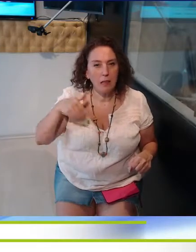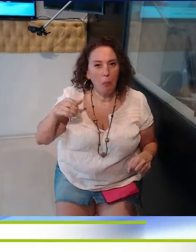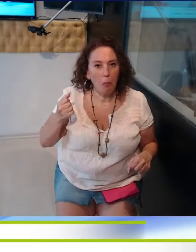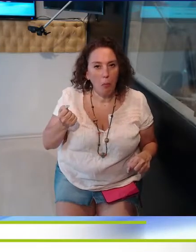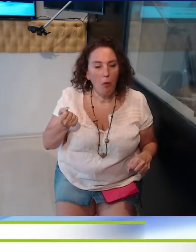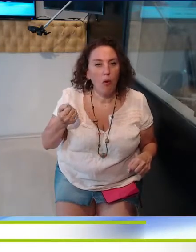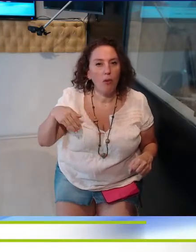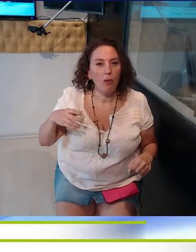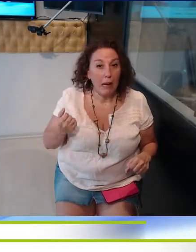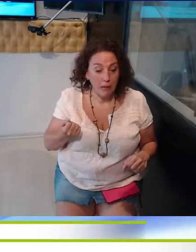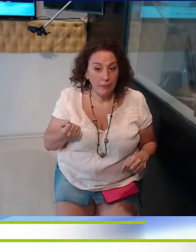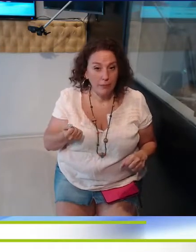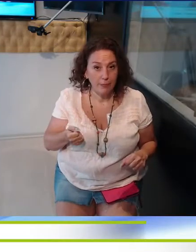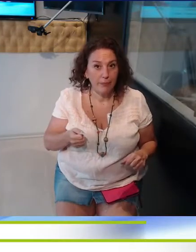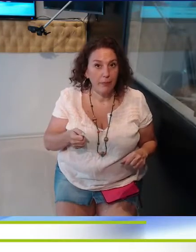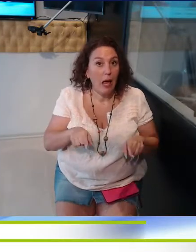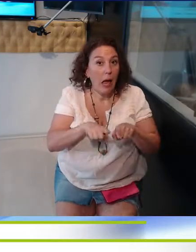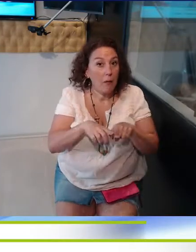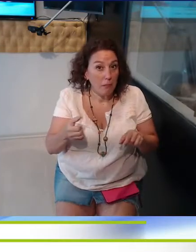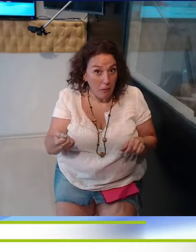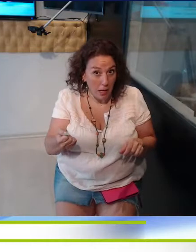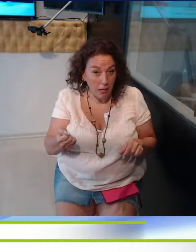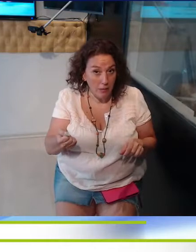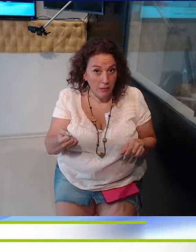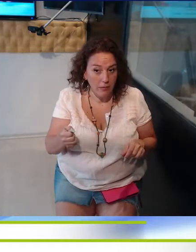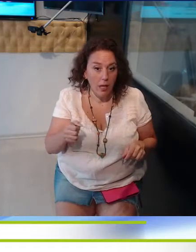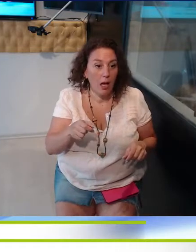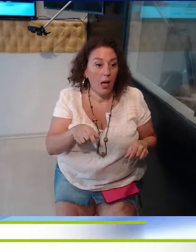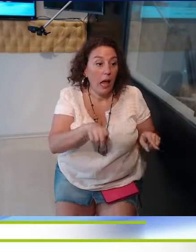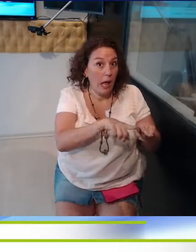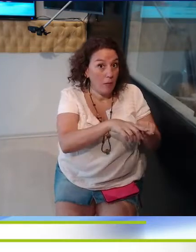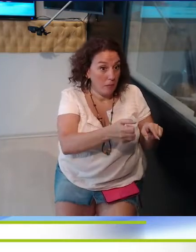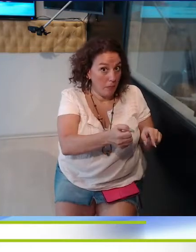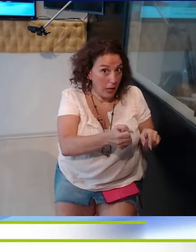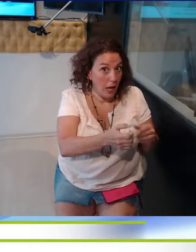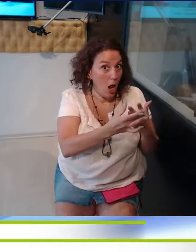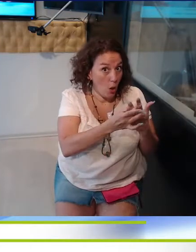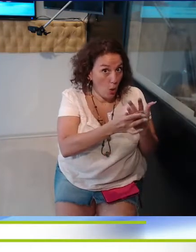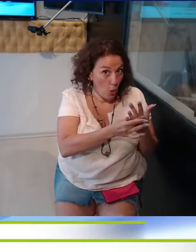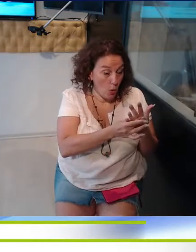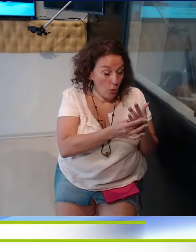vez tiene un novio. Marisa. Y entre los tres tiene un grupo de música.